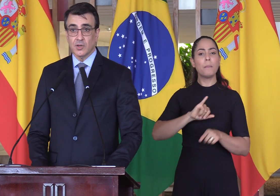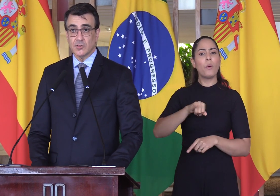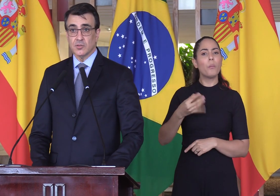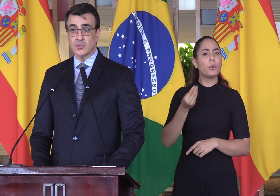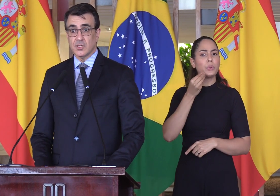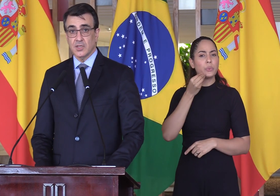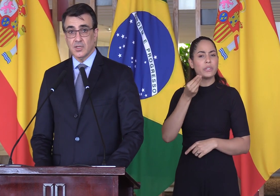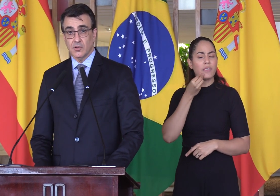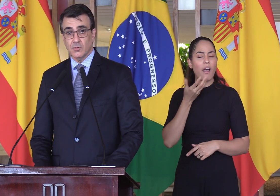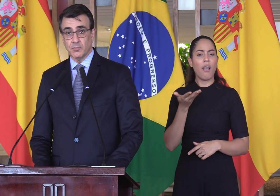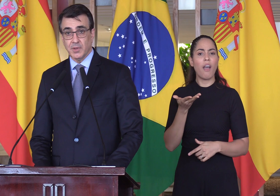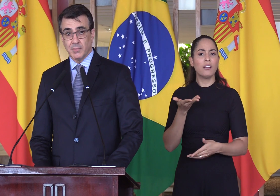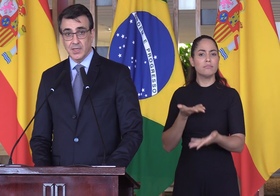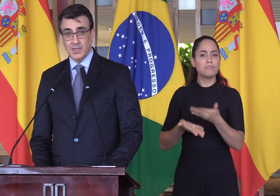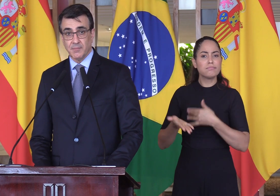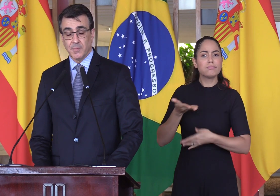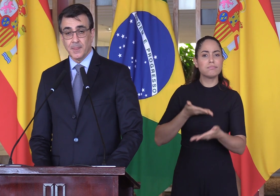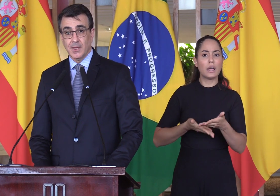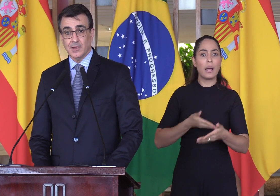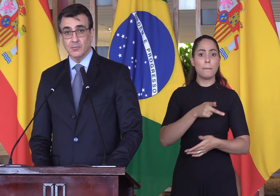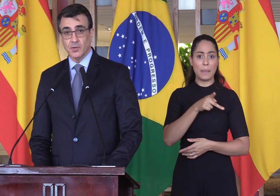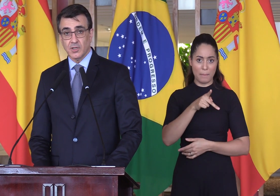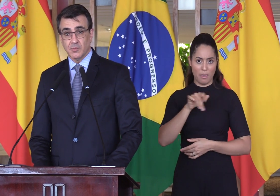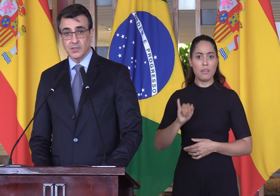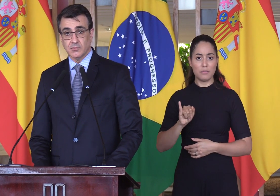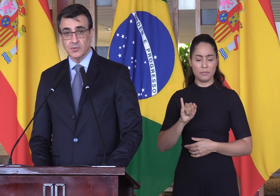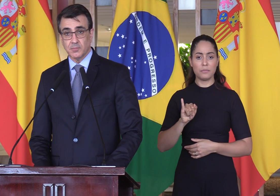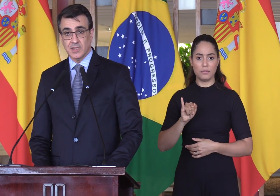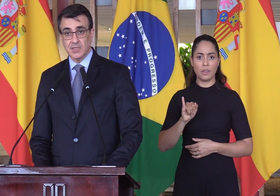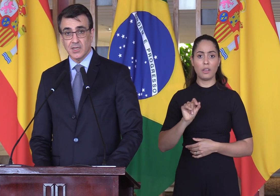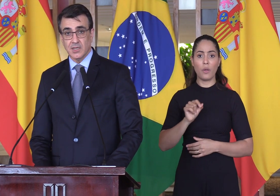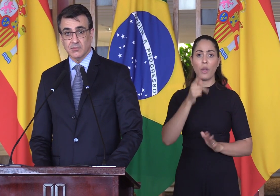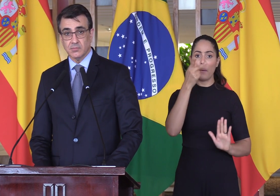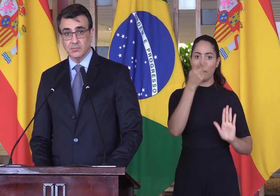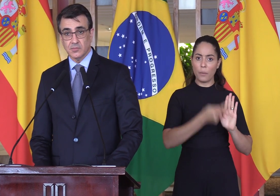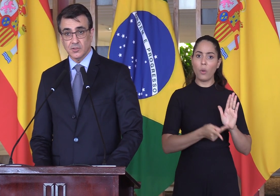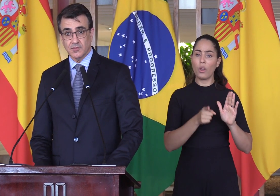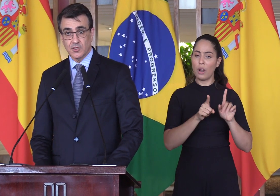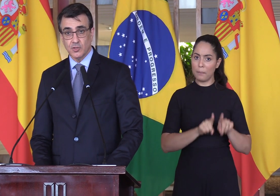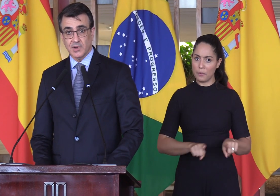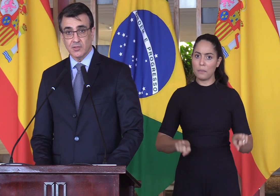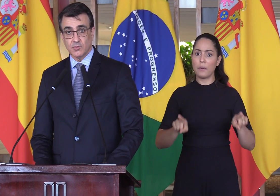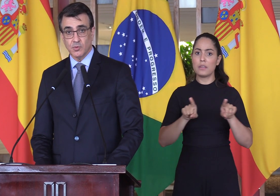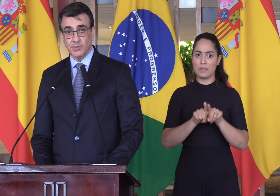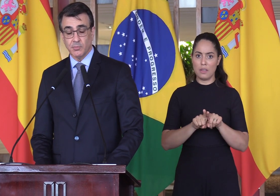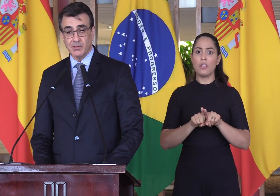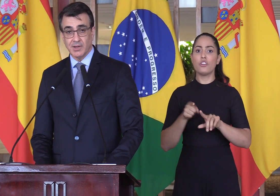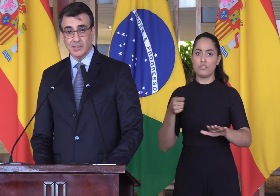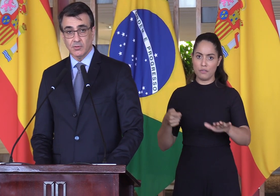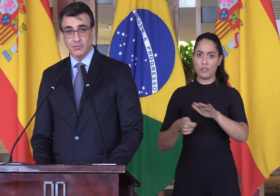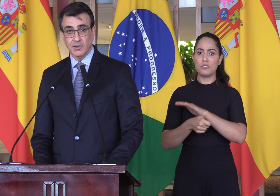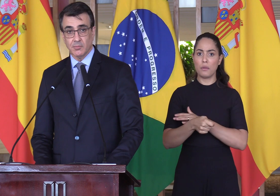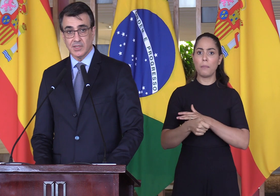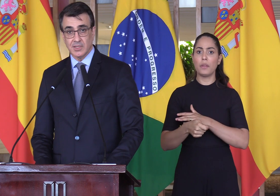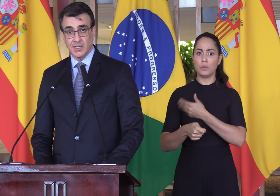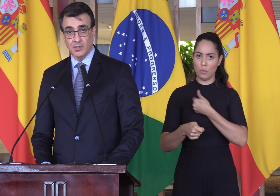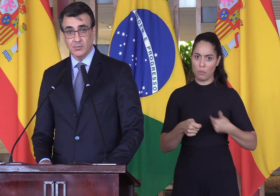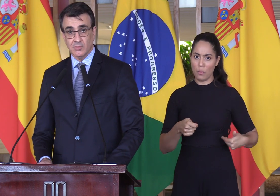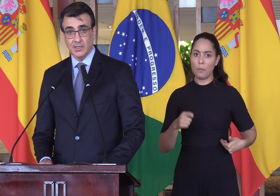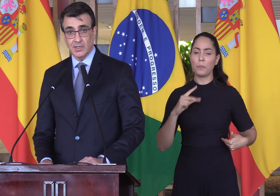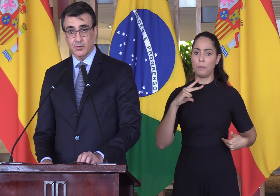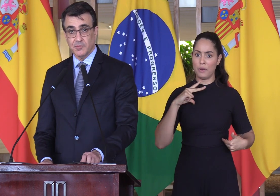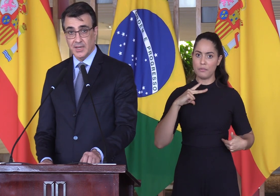de negócios que o PPI, Programa de Parceria de Investimentos Público e Privado do Governo